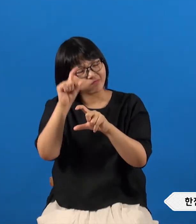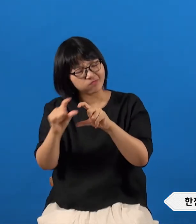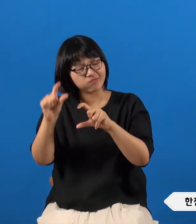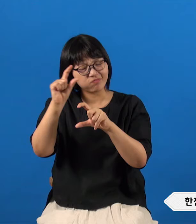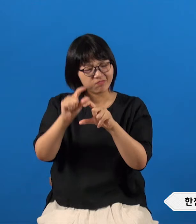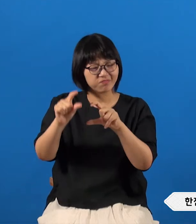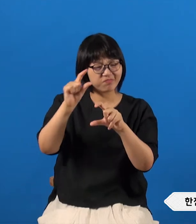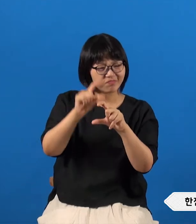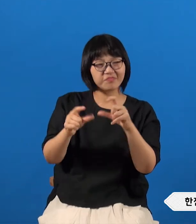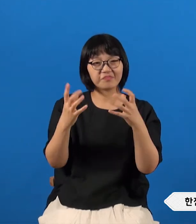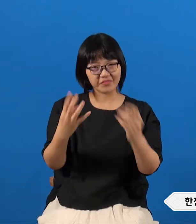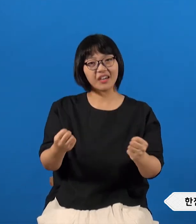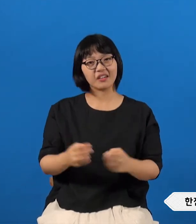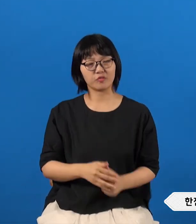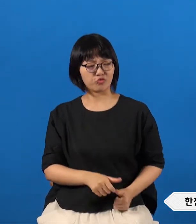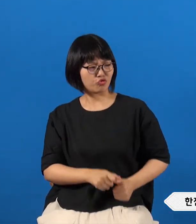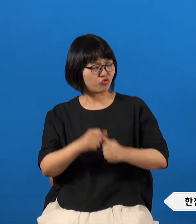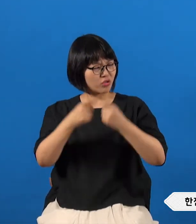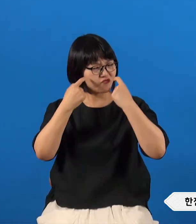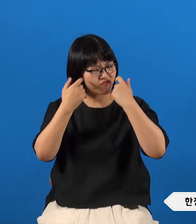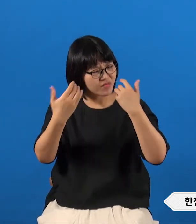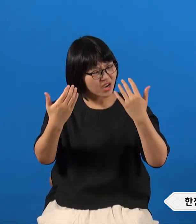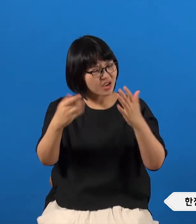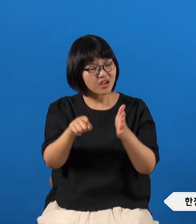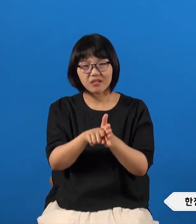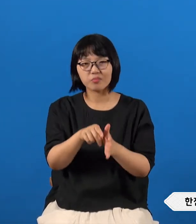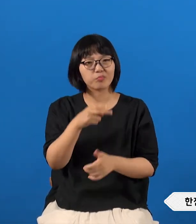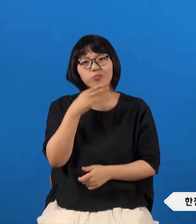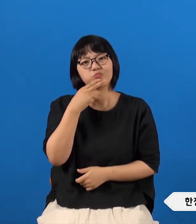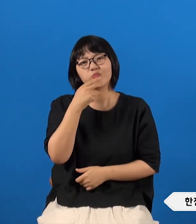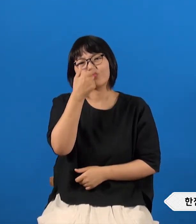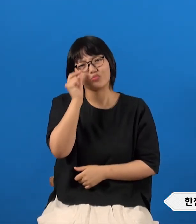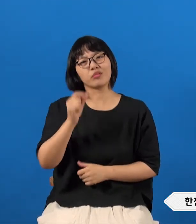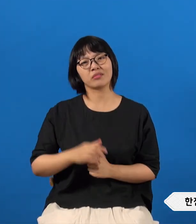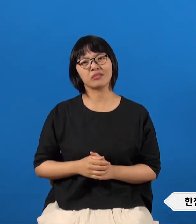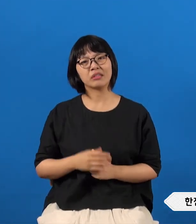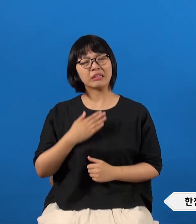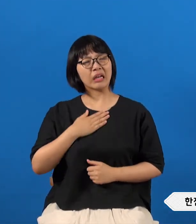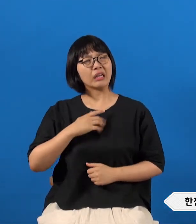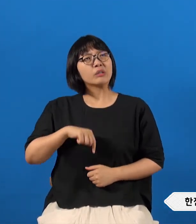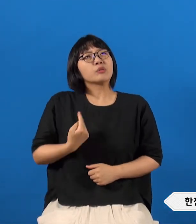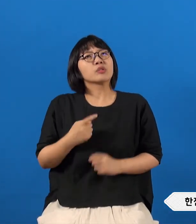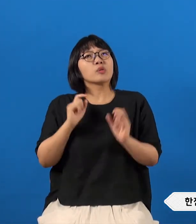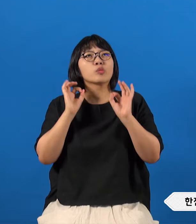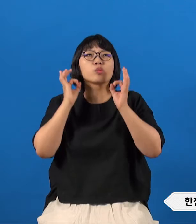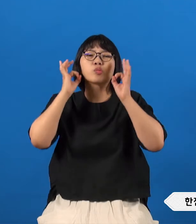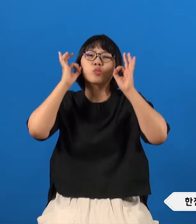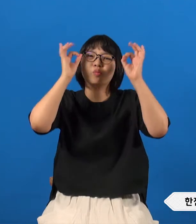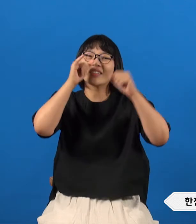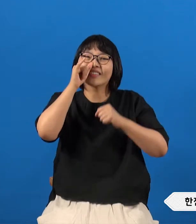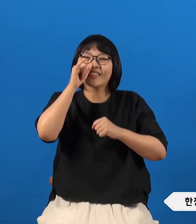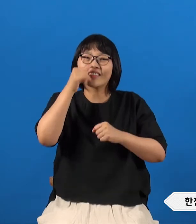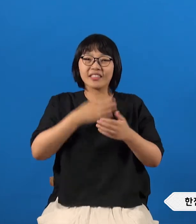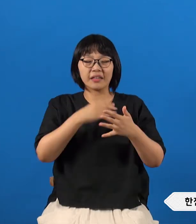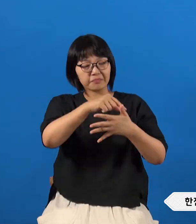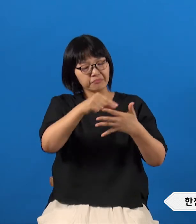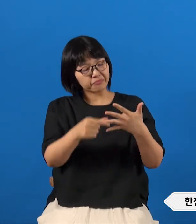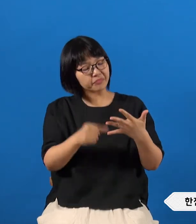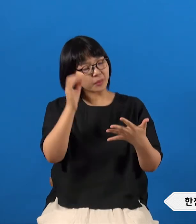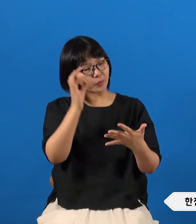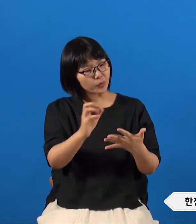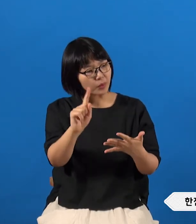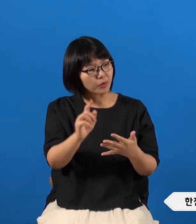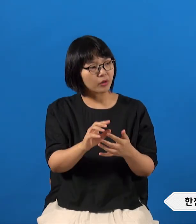했습니다. 구원의 확신이 없었습니다. 저 나름대로 엄청 노력을 했습니다. 일기장에